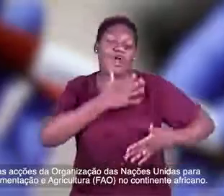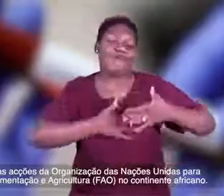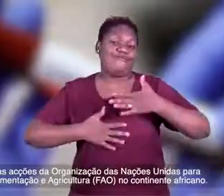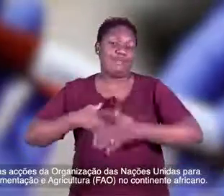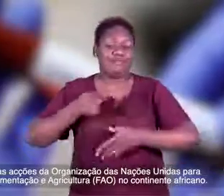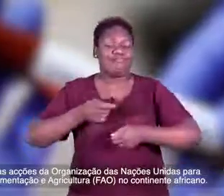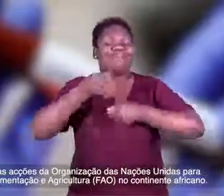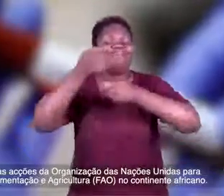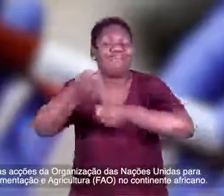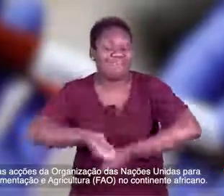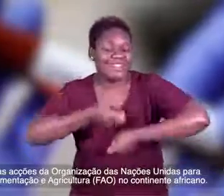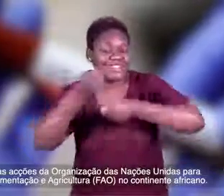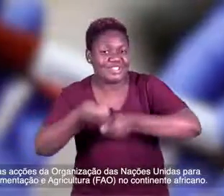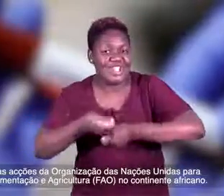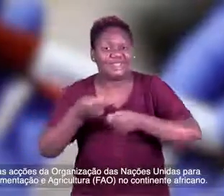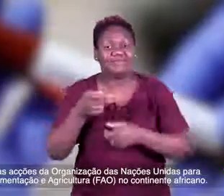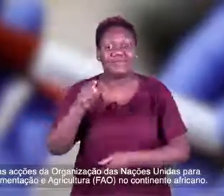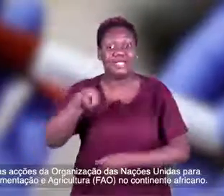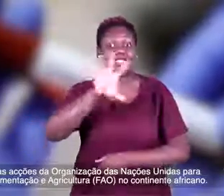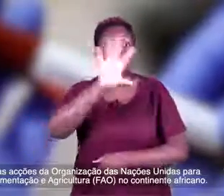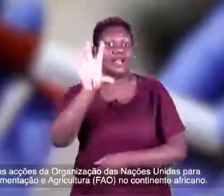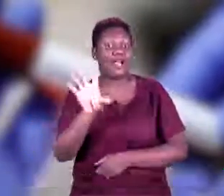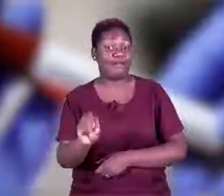EA agricultura o continente africano